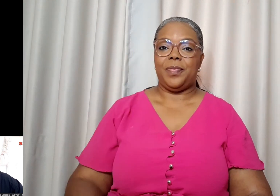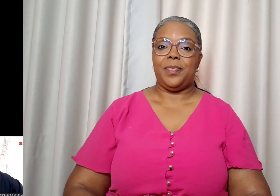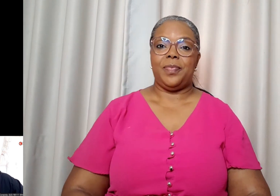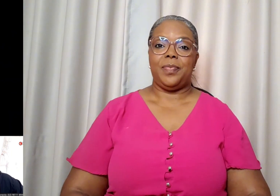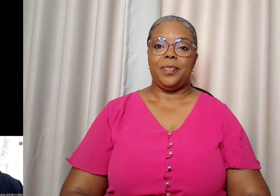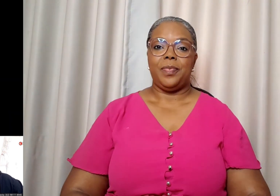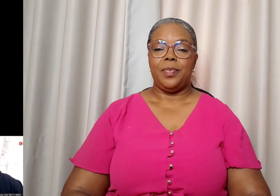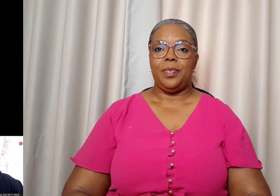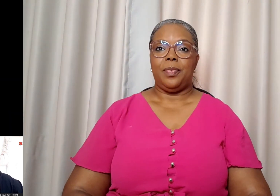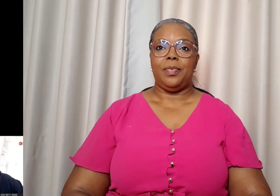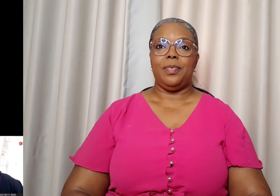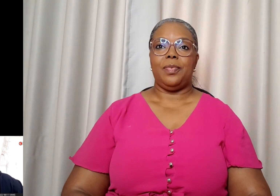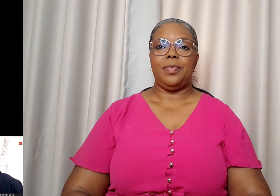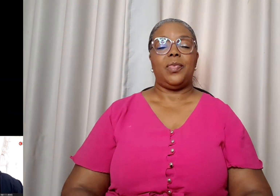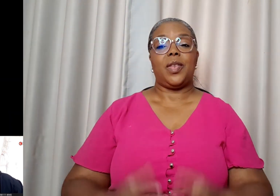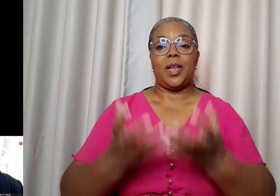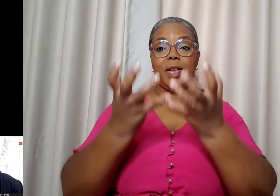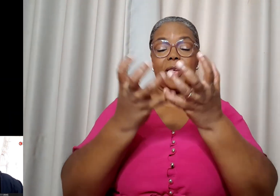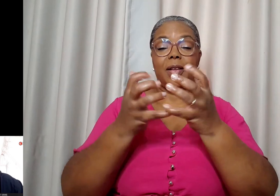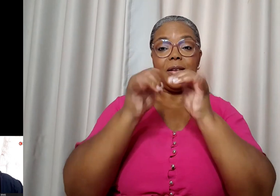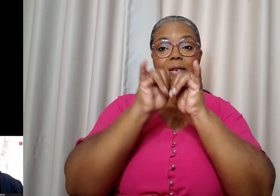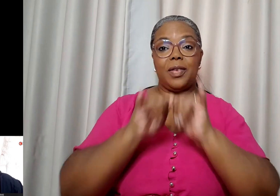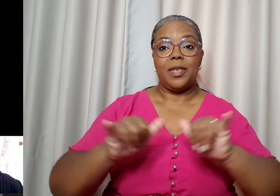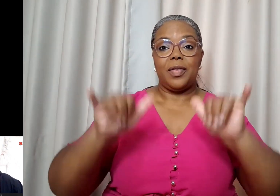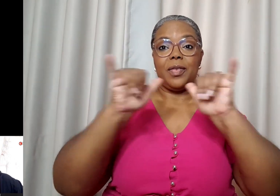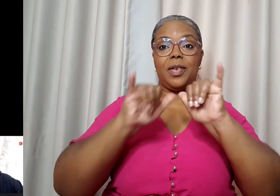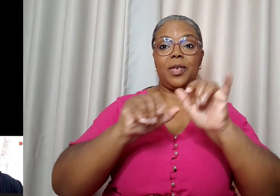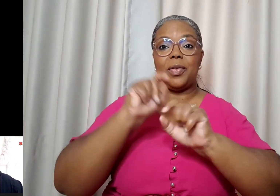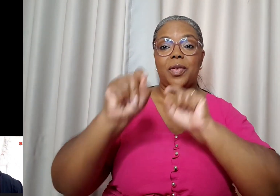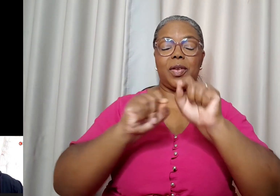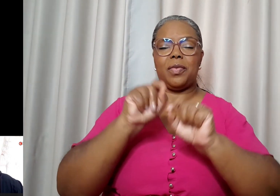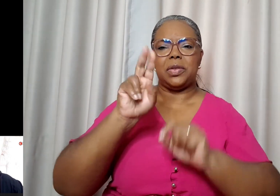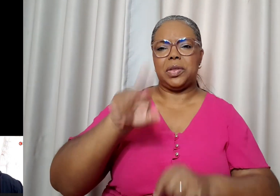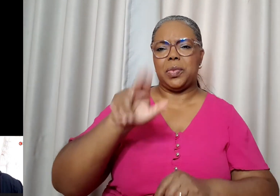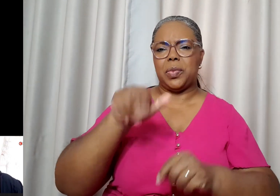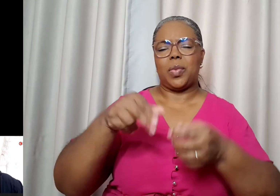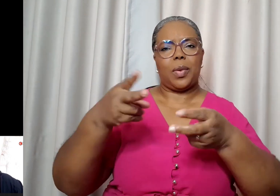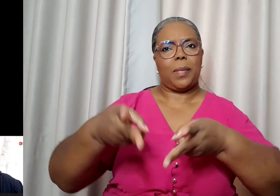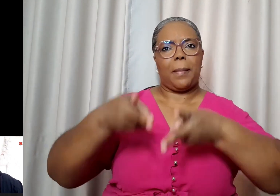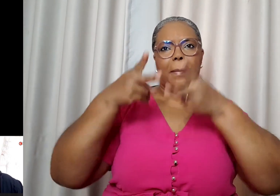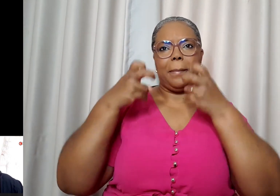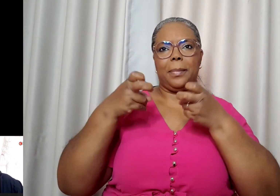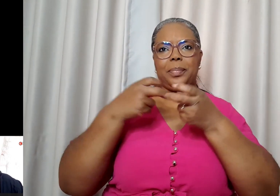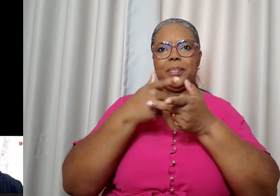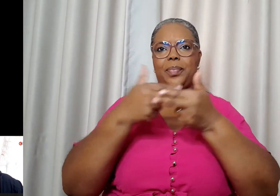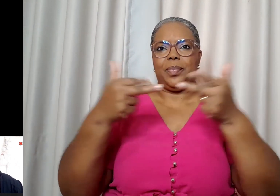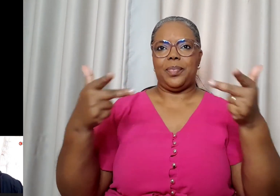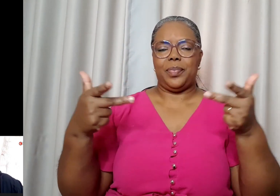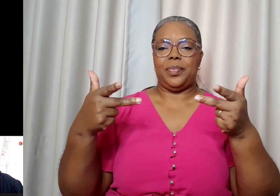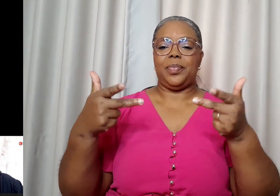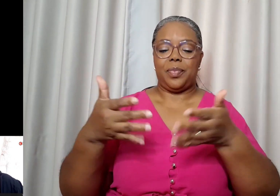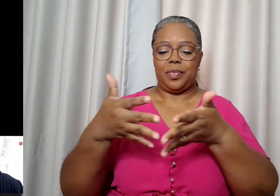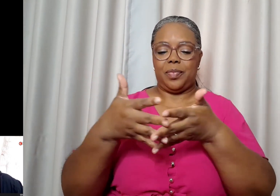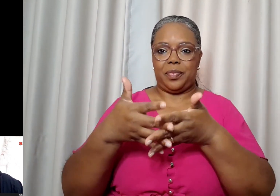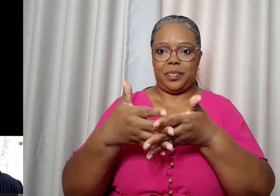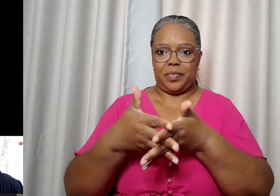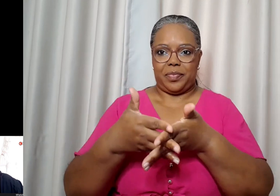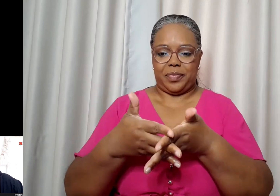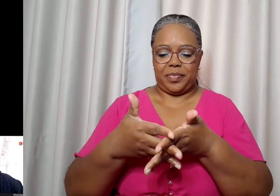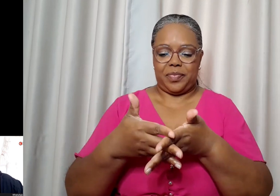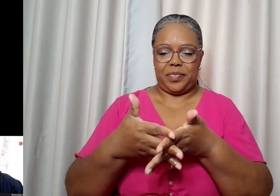Eu quero te falar o seguinte: você nunca percebeu uma coisa. A estrebaria